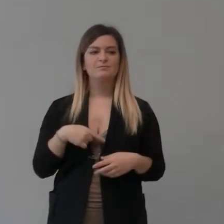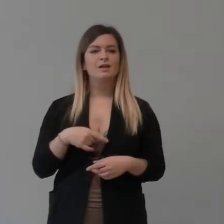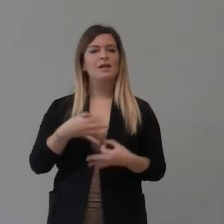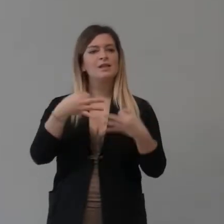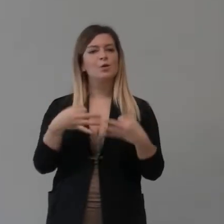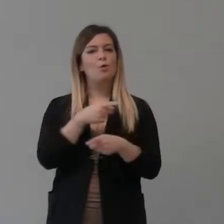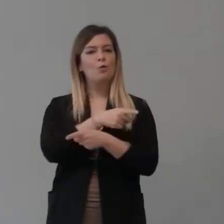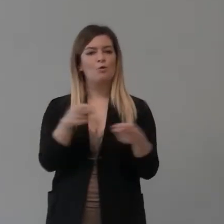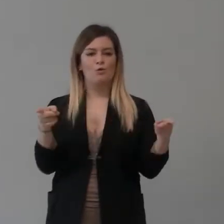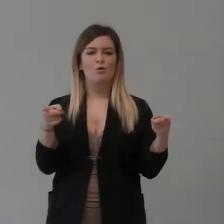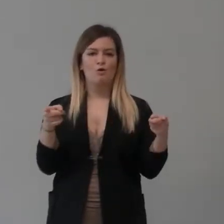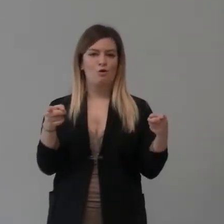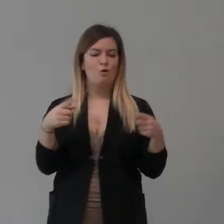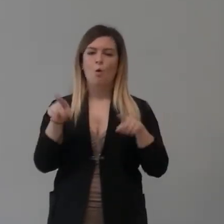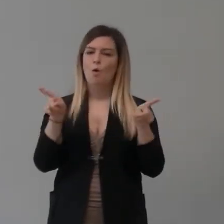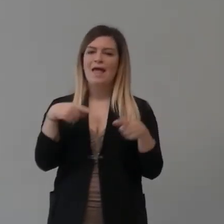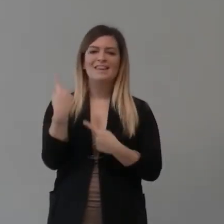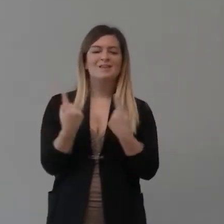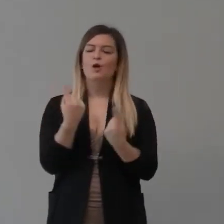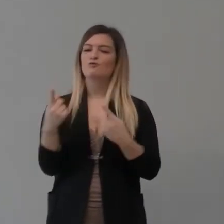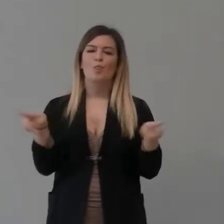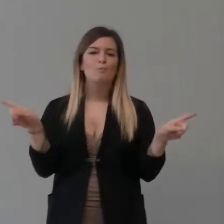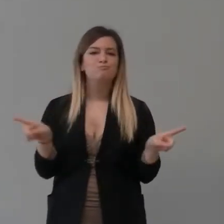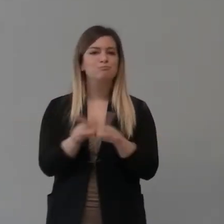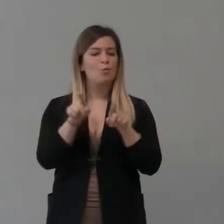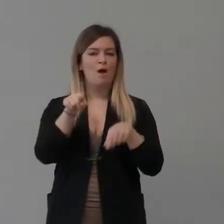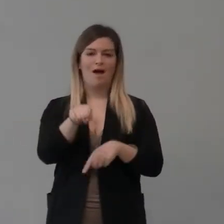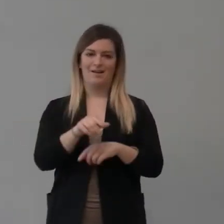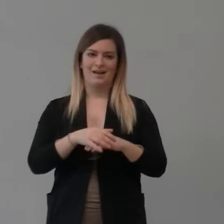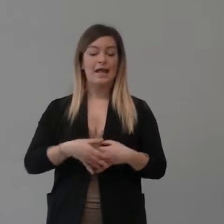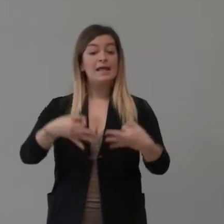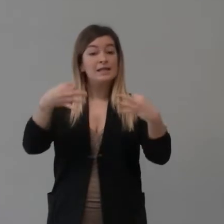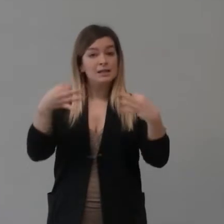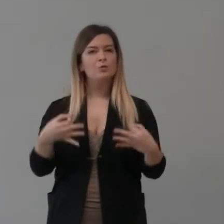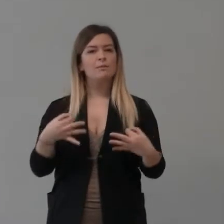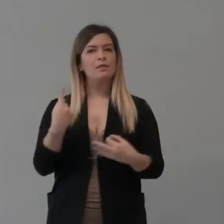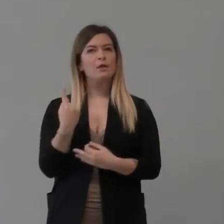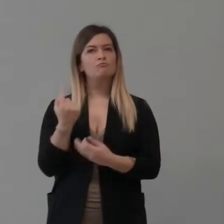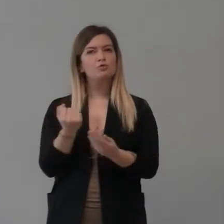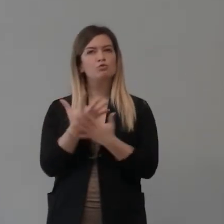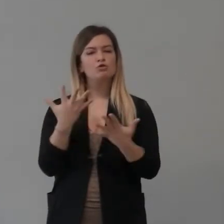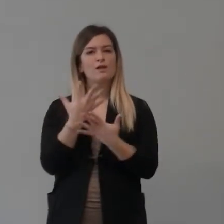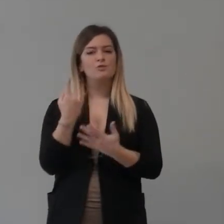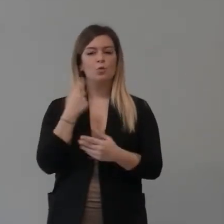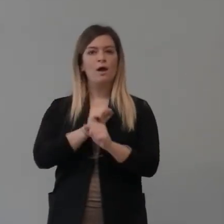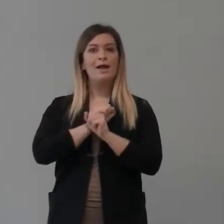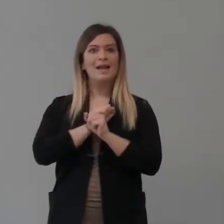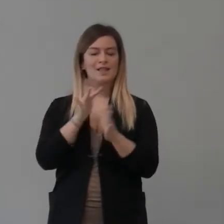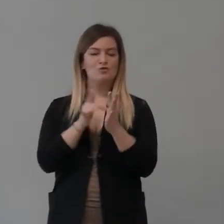Ti sei trovata lì anche tu qualche volta. Hai creduto in Gesù magari.